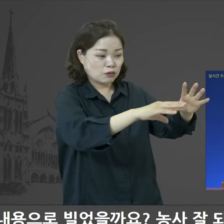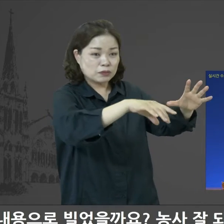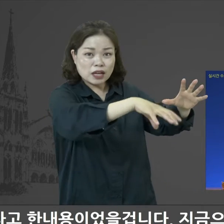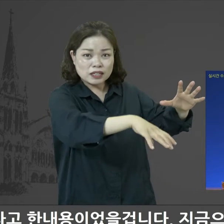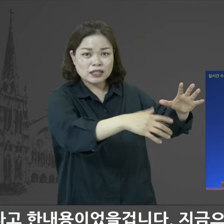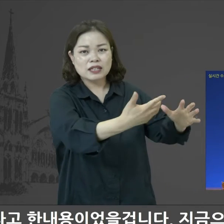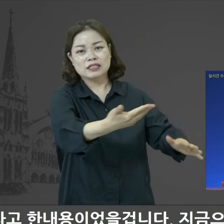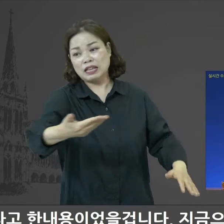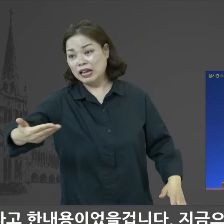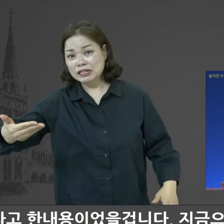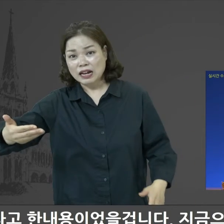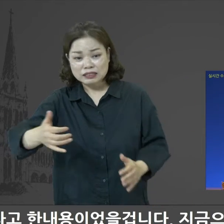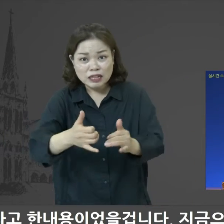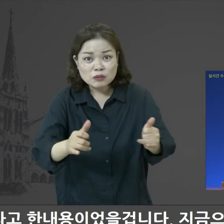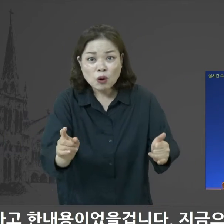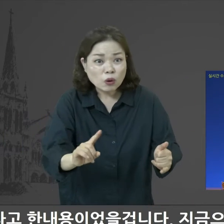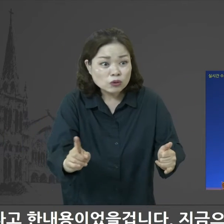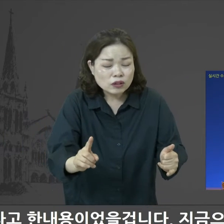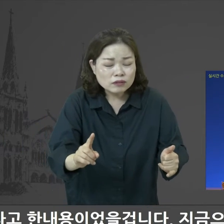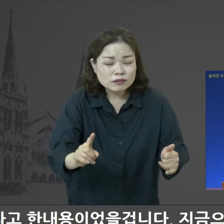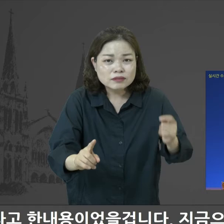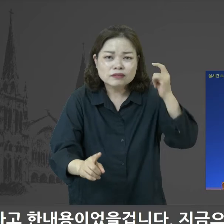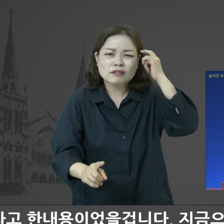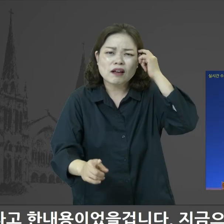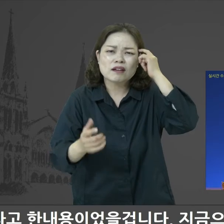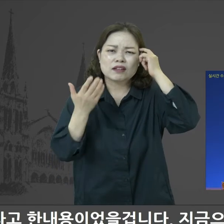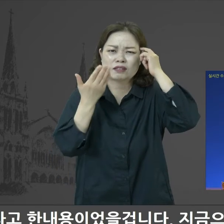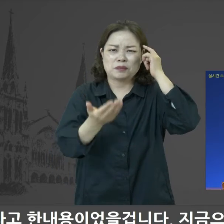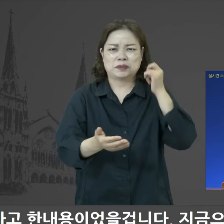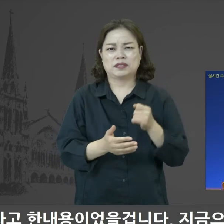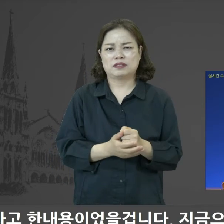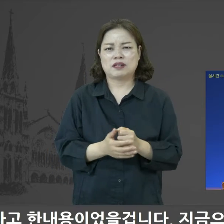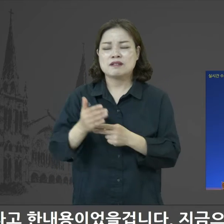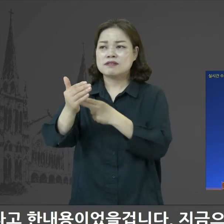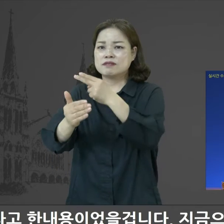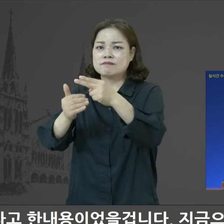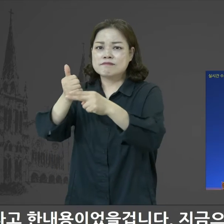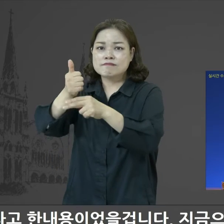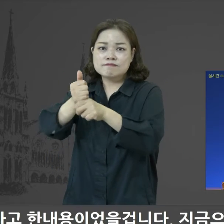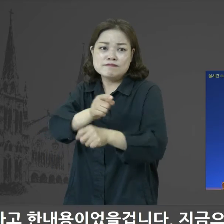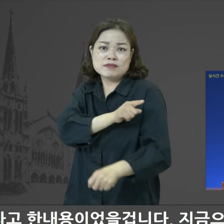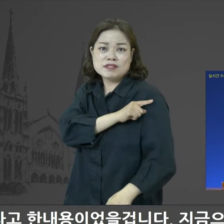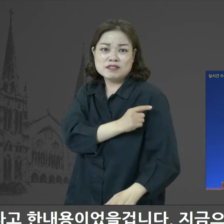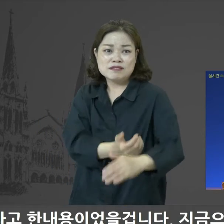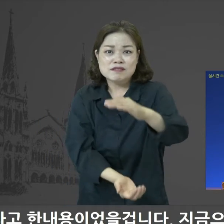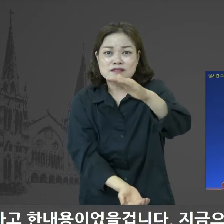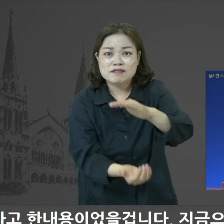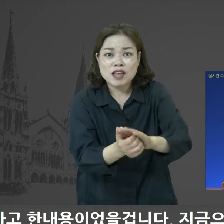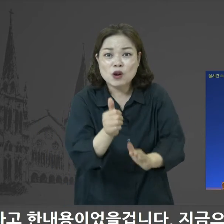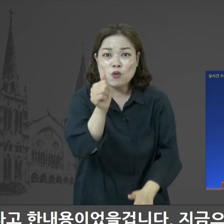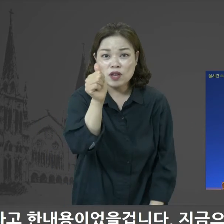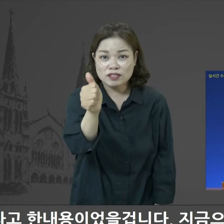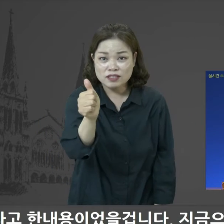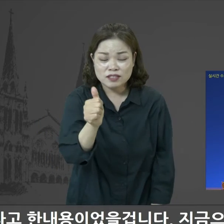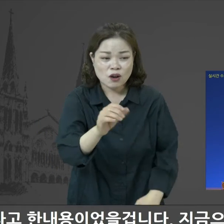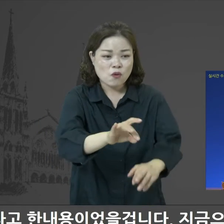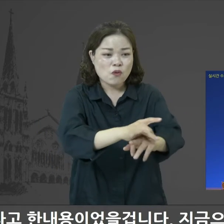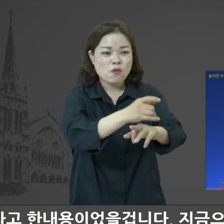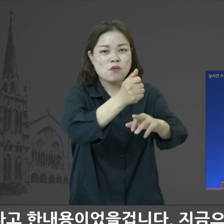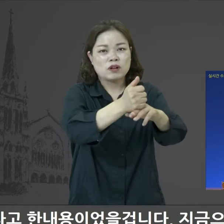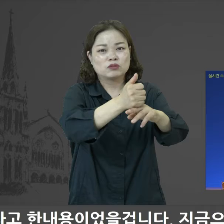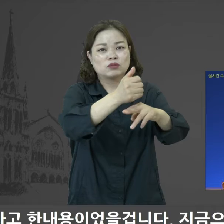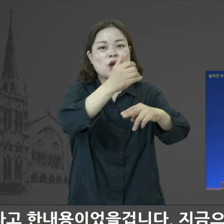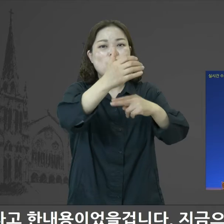있는 나일강을 애굽 사람들이 어떤 존재로 여겼겠습니까? 신 중의 신이죠. 그들의 인생을 책임지는 왕 중의